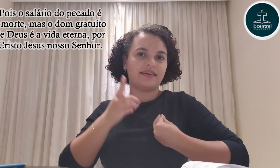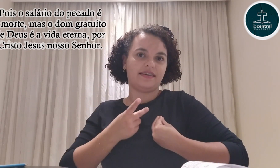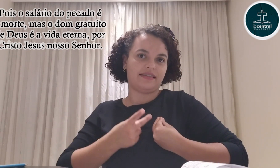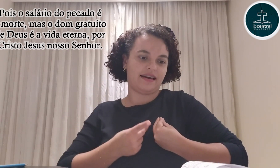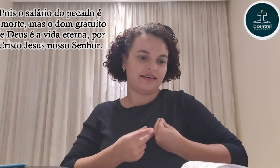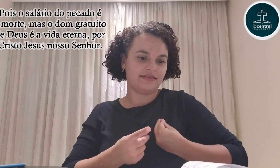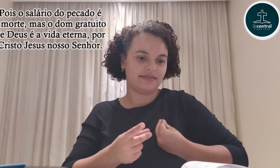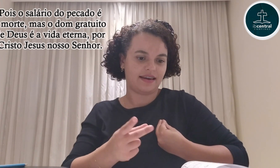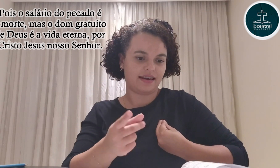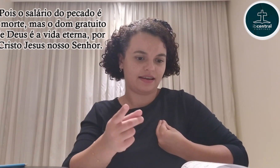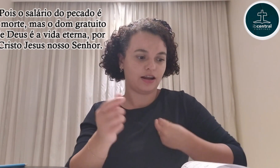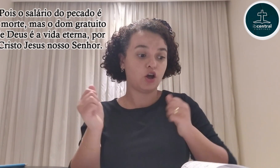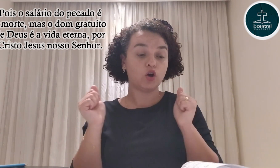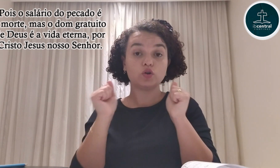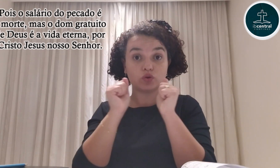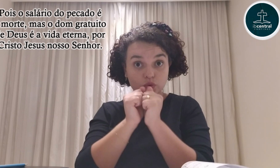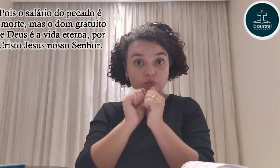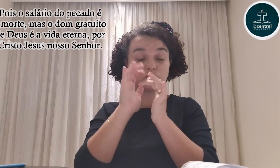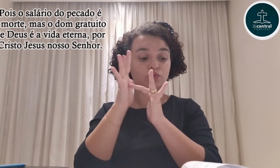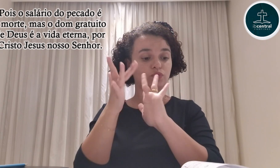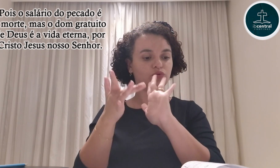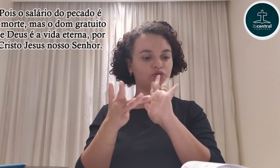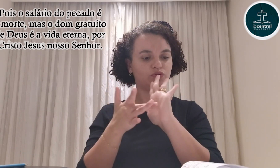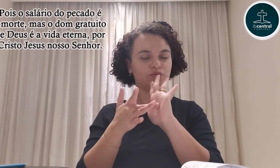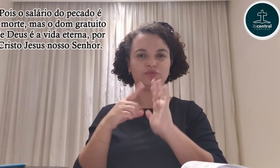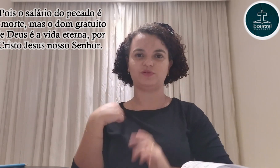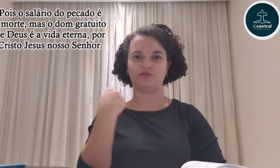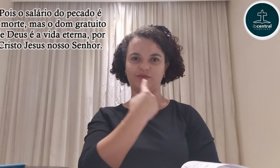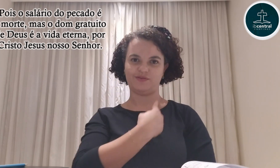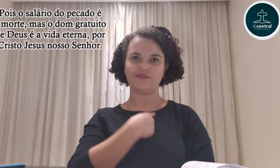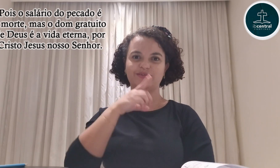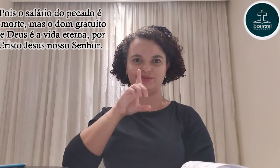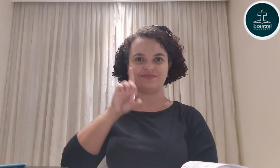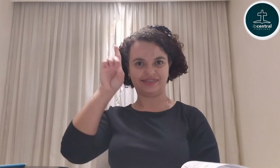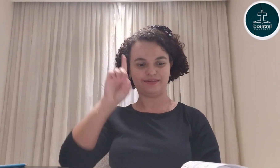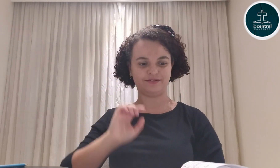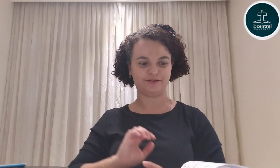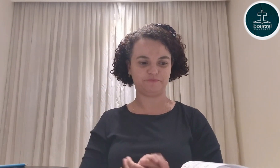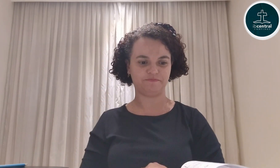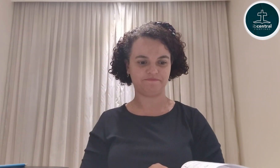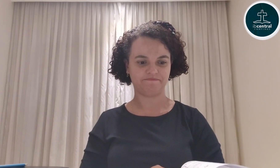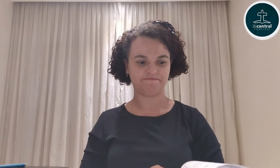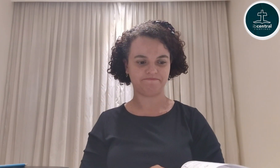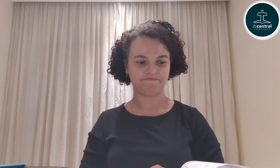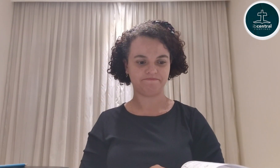dom gratuito de Deus é a vida eterna em Cristo